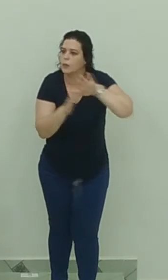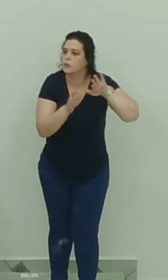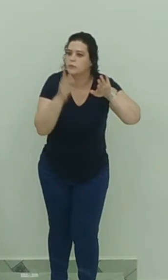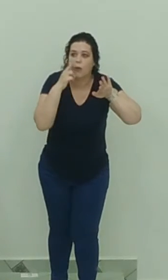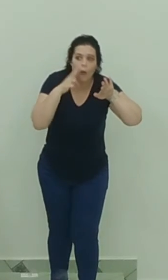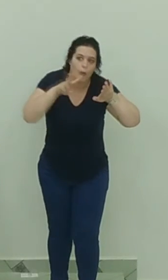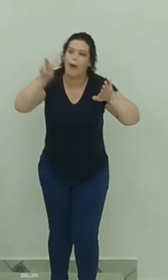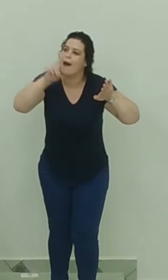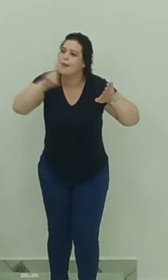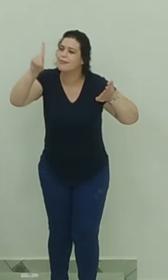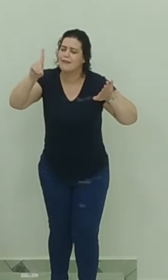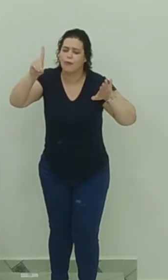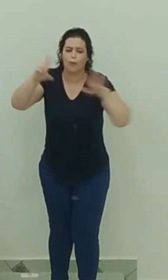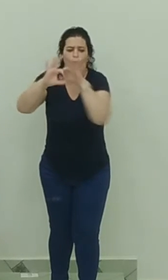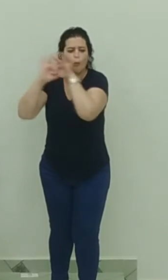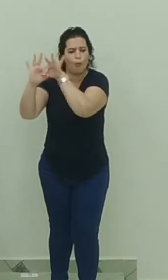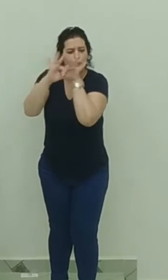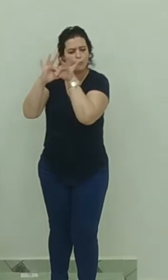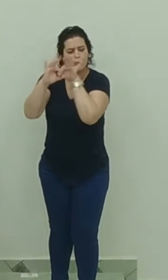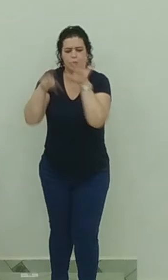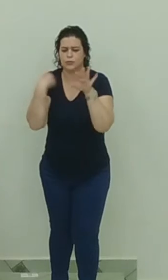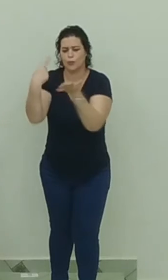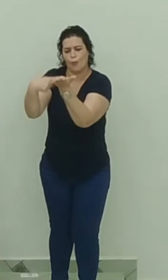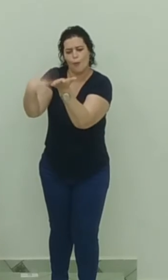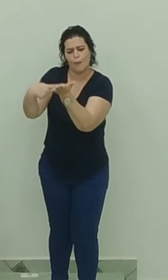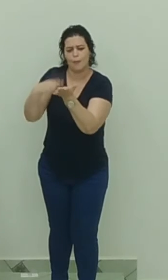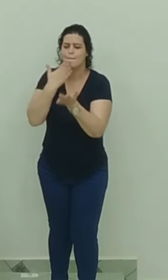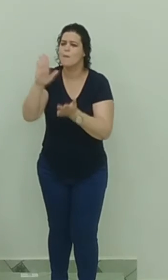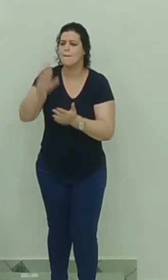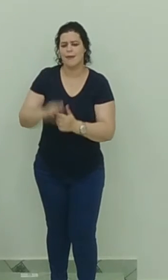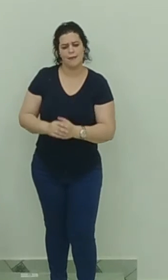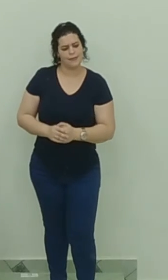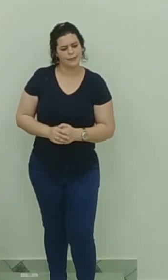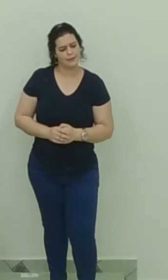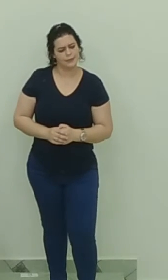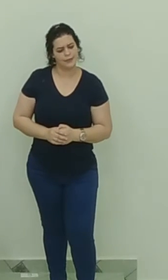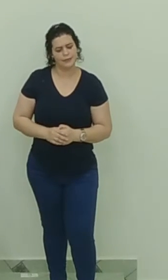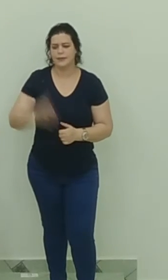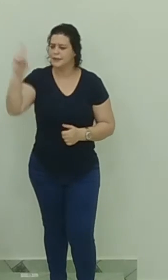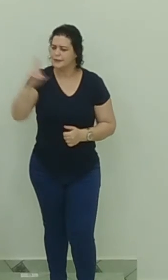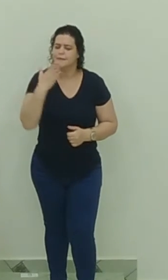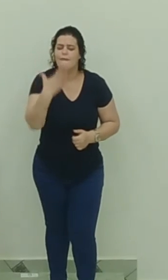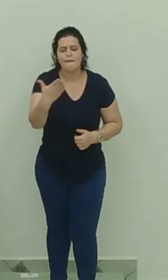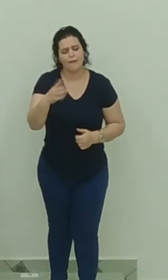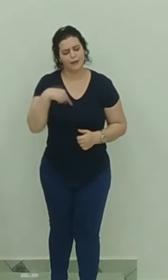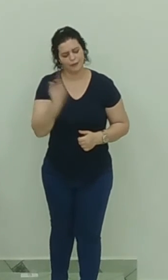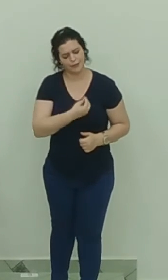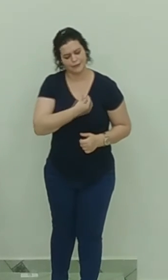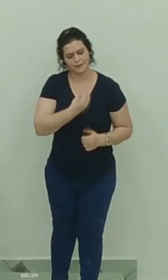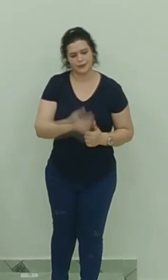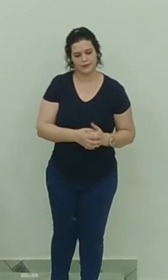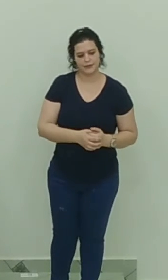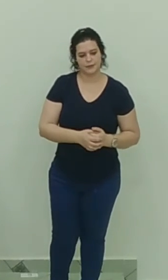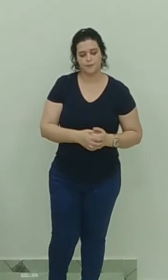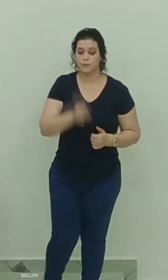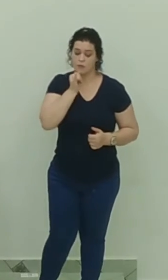Aquele que fez a aliança está na nossa frente. Você deve decidir profissão, com quem